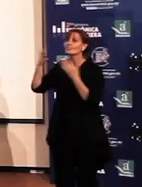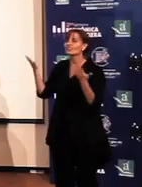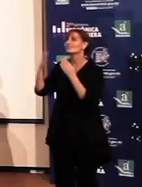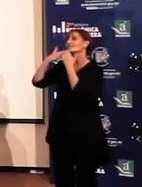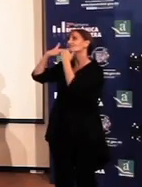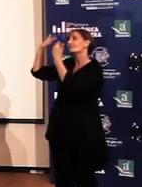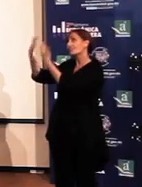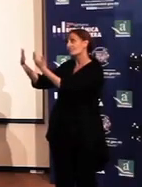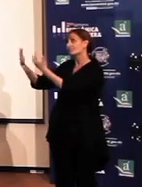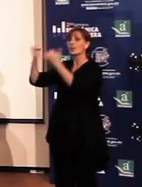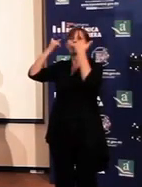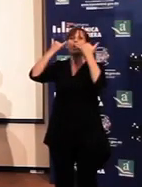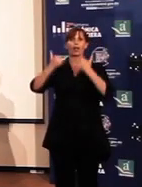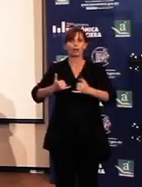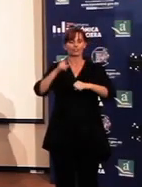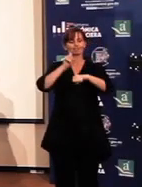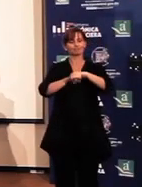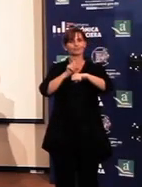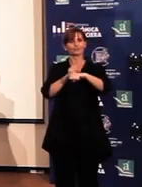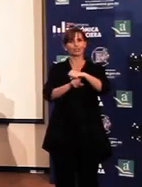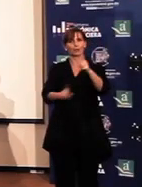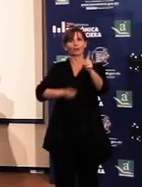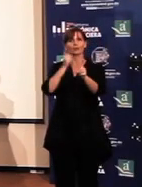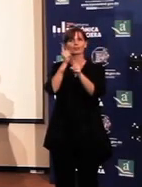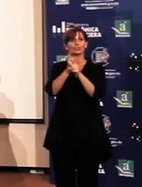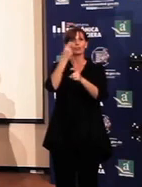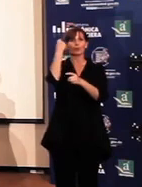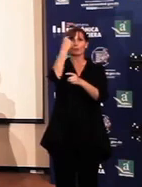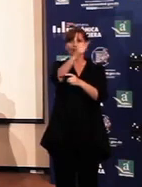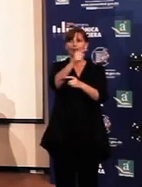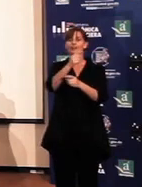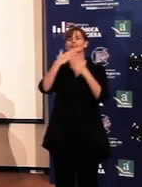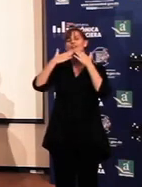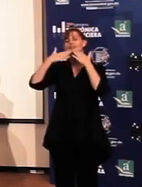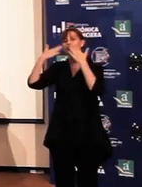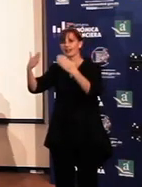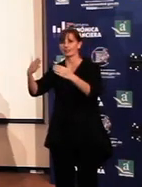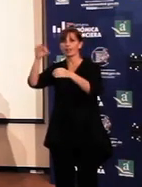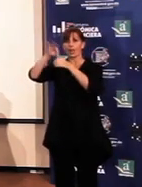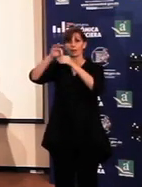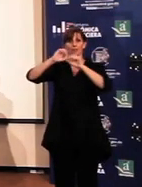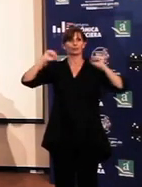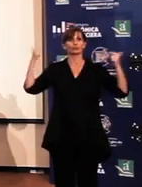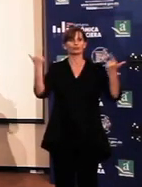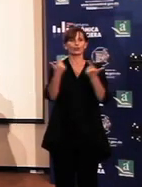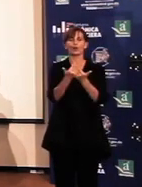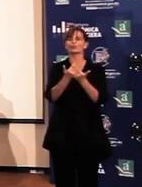llegó el momento de que nosotros agradezcamos de que APAP todos es una realidad porque